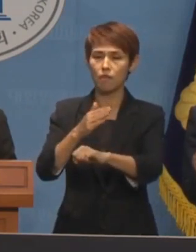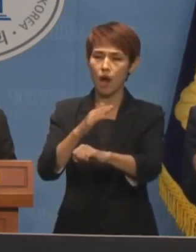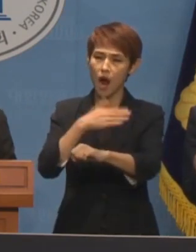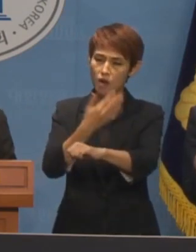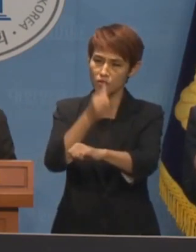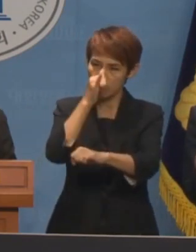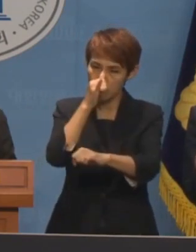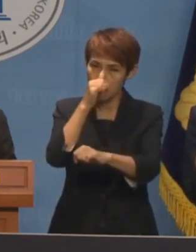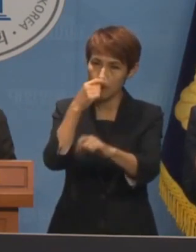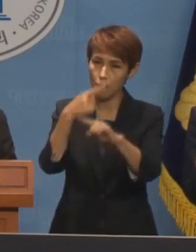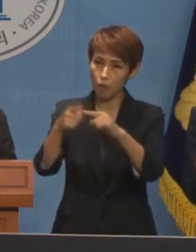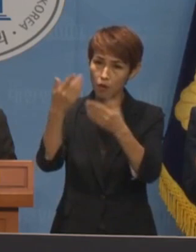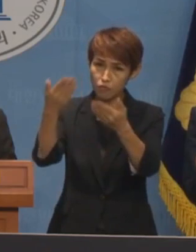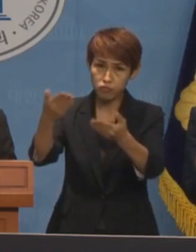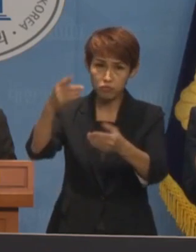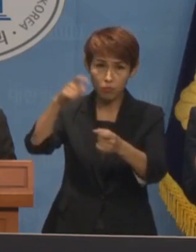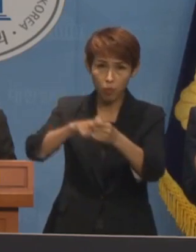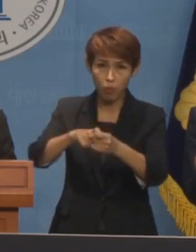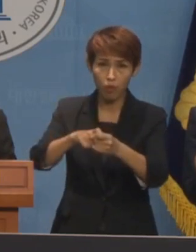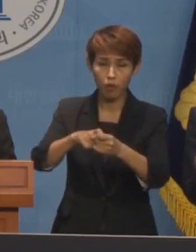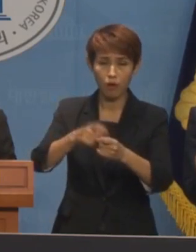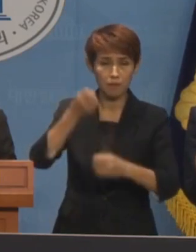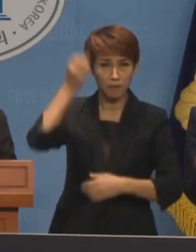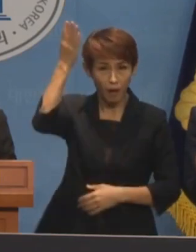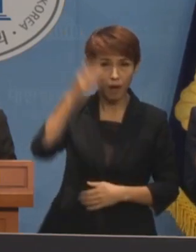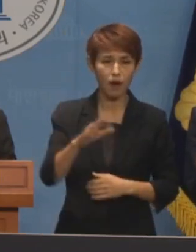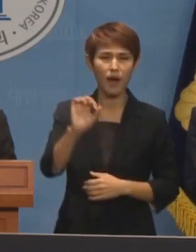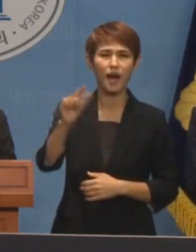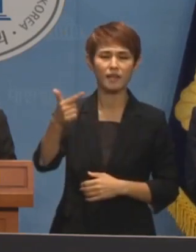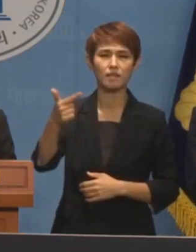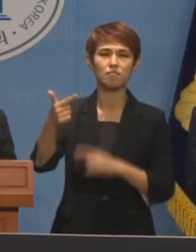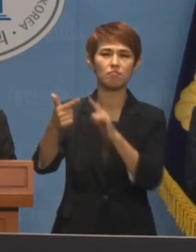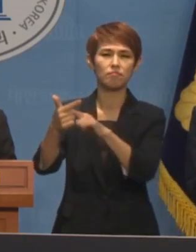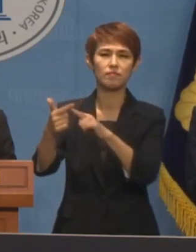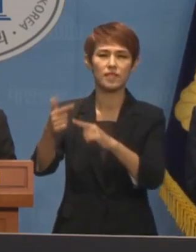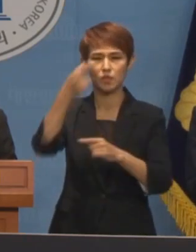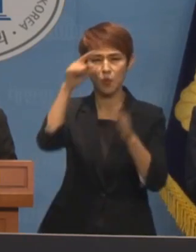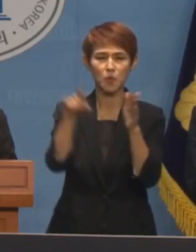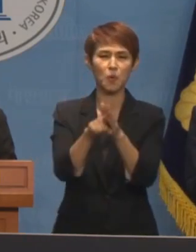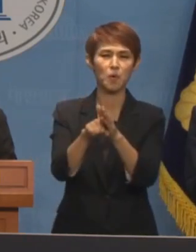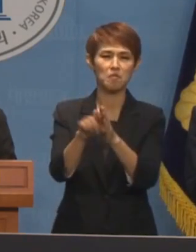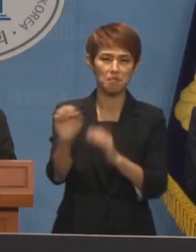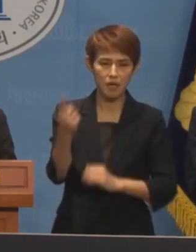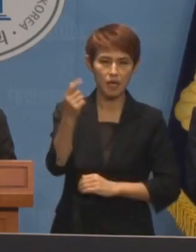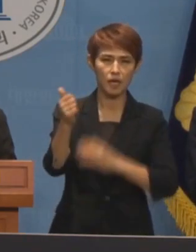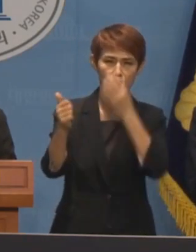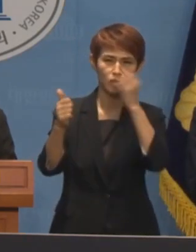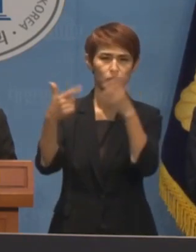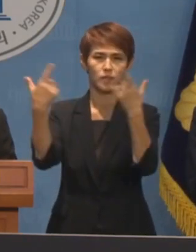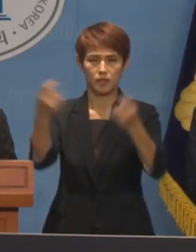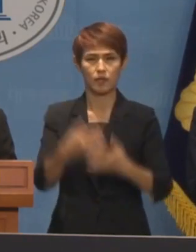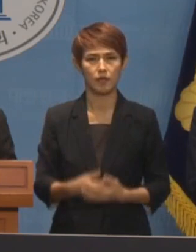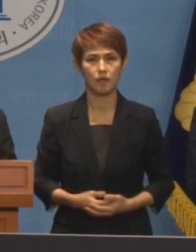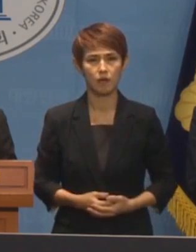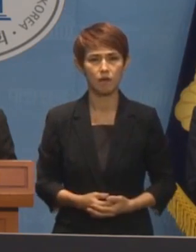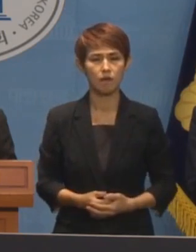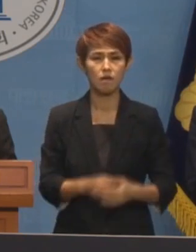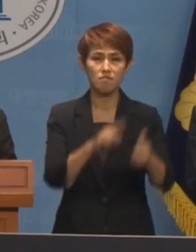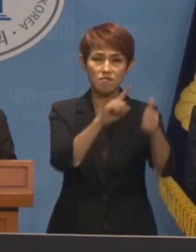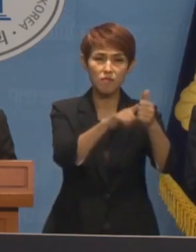후보를 공격하기 위한 기독교 프레임을 씌운 것이다. 한편 고 의원은 국제